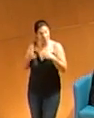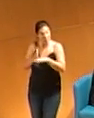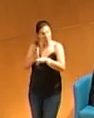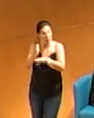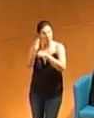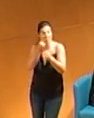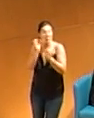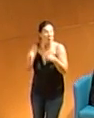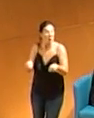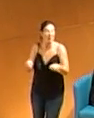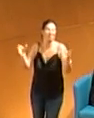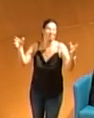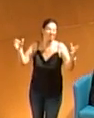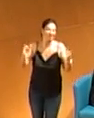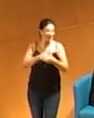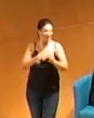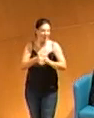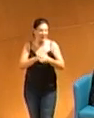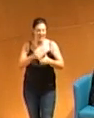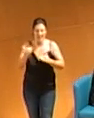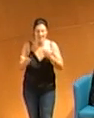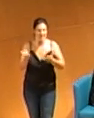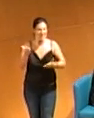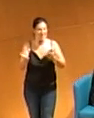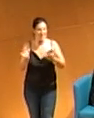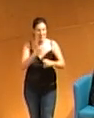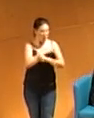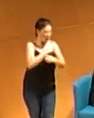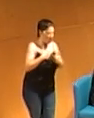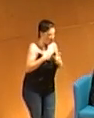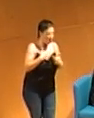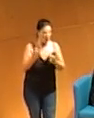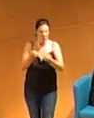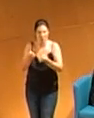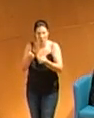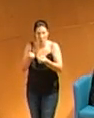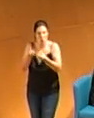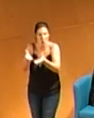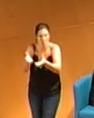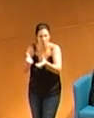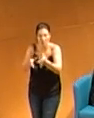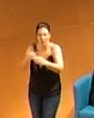C'est compliqué. C'est compliqué, cette notion de répit, cette notion de partage,